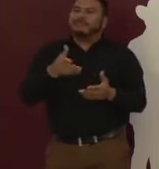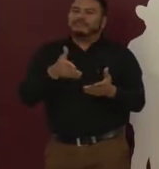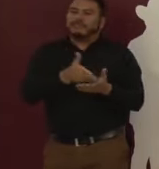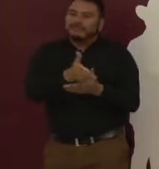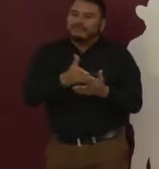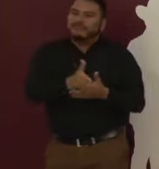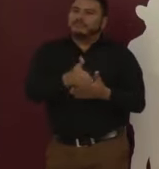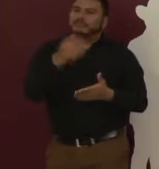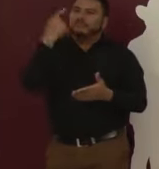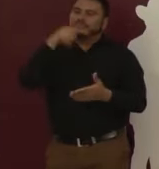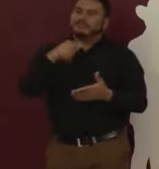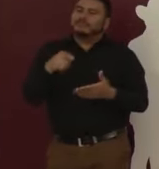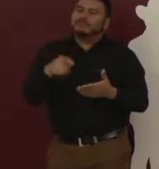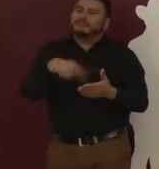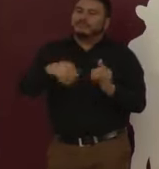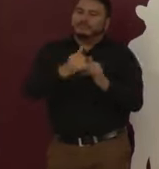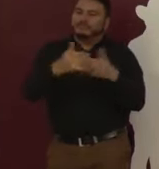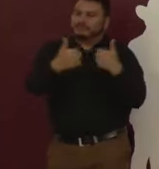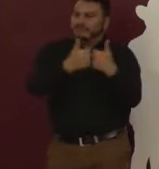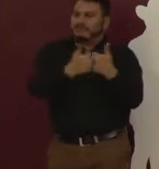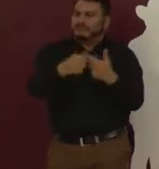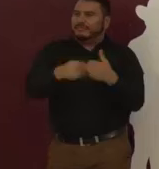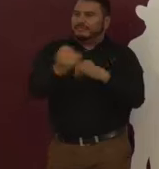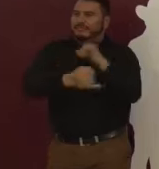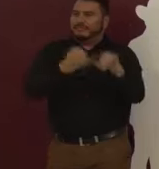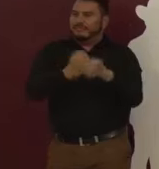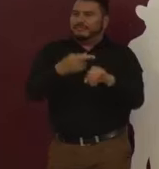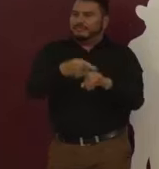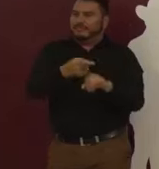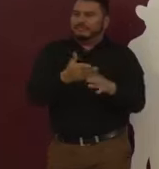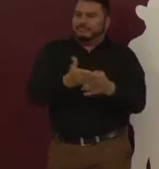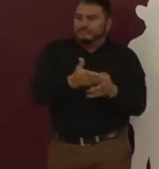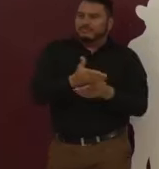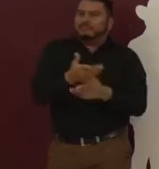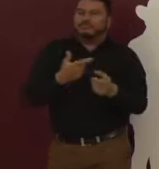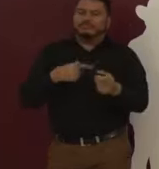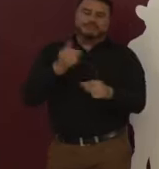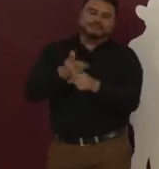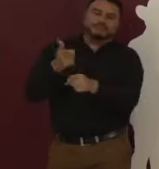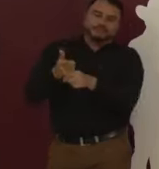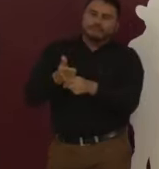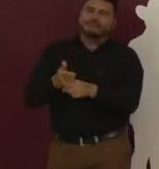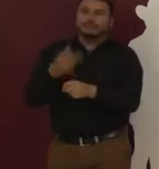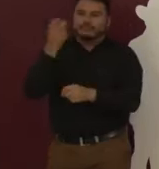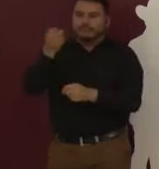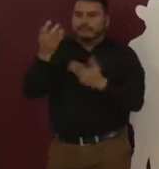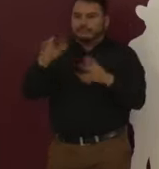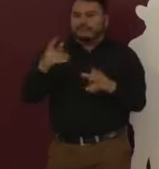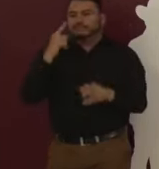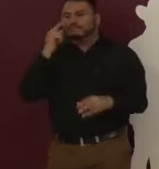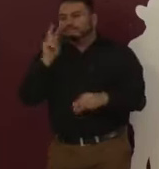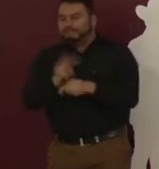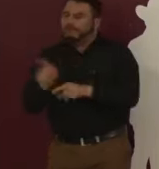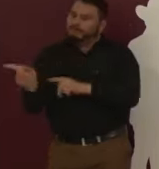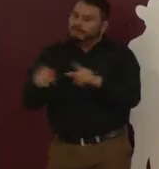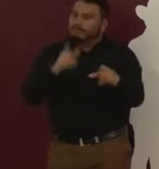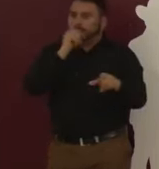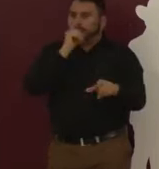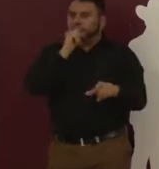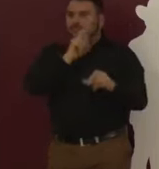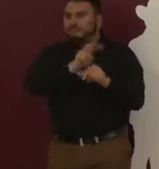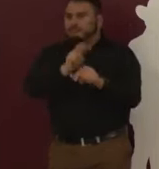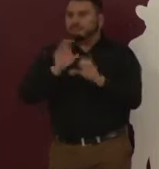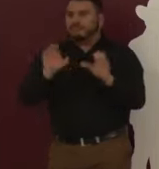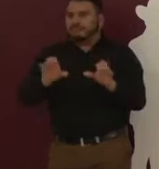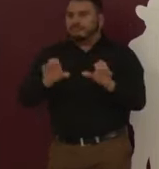delinquiendo en la línea internacional, eso lo hemos estado acotando. Hemos estado atendiendo la problemática.